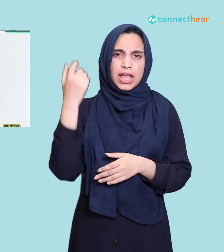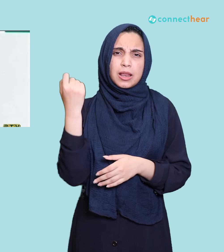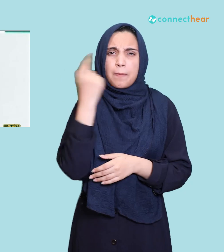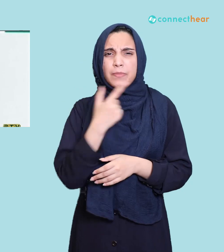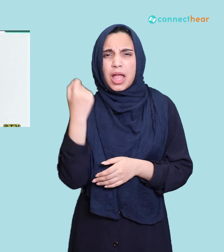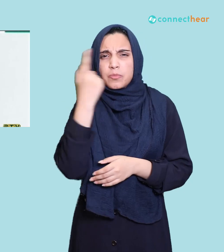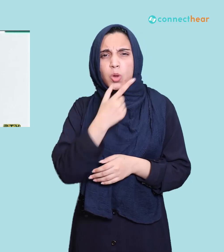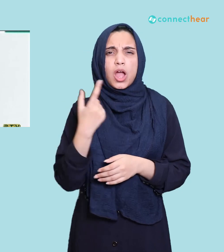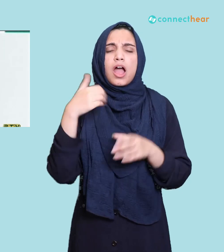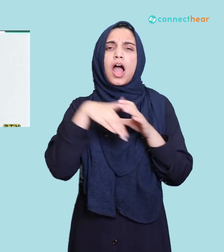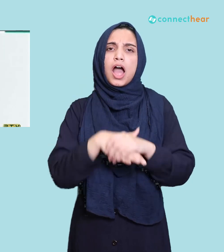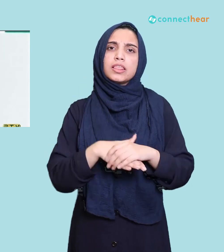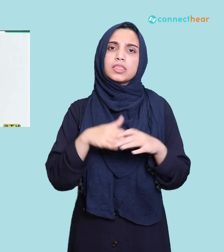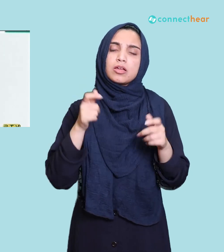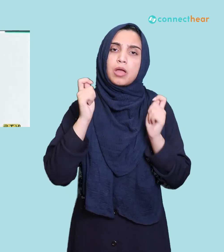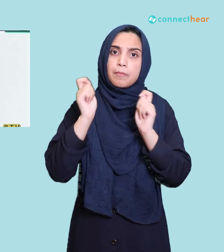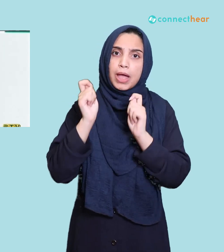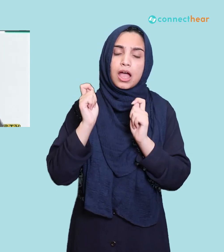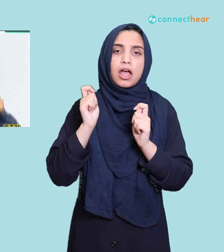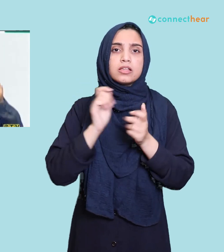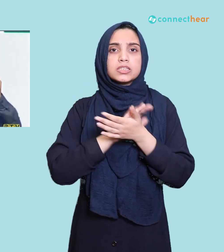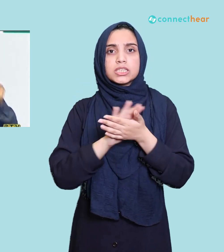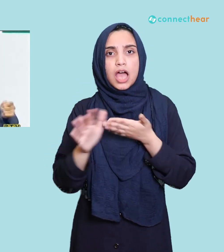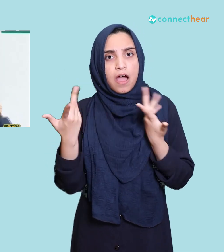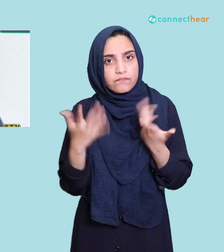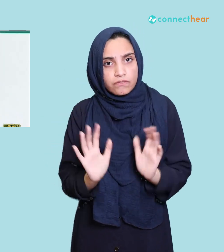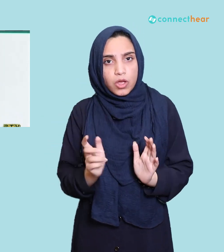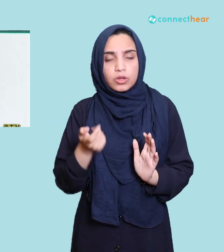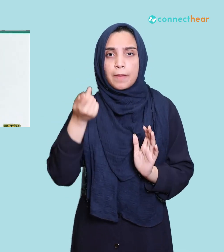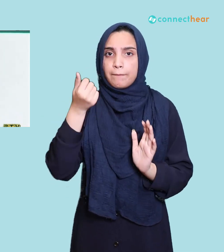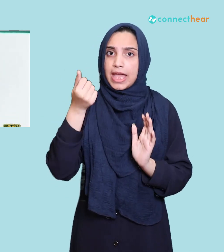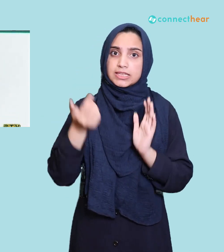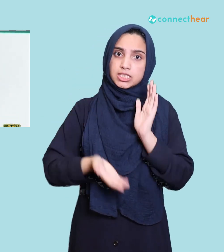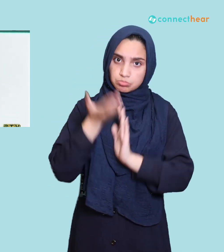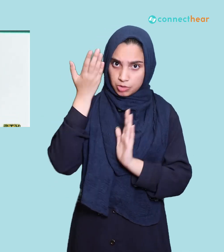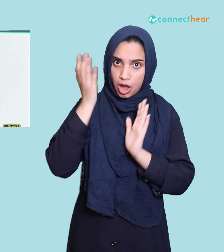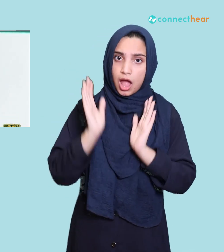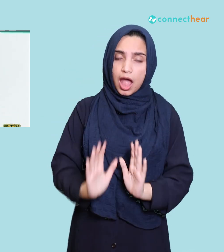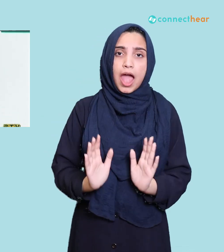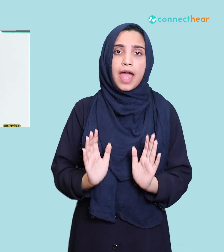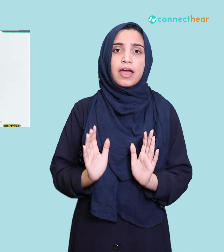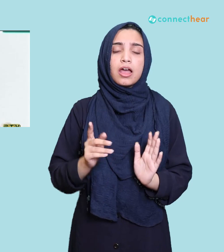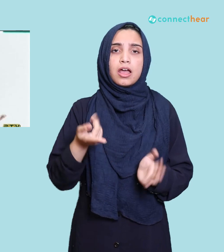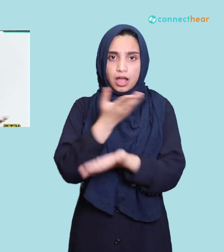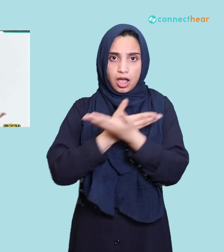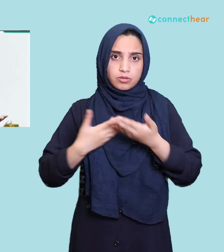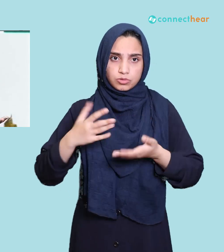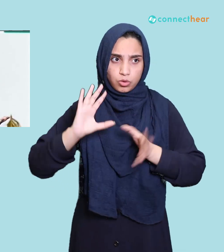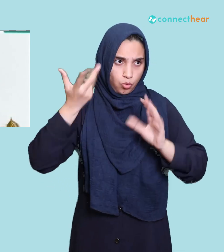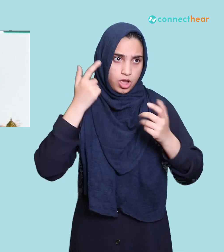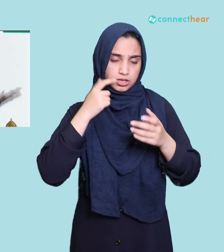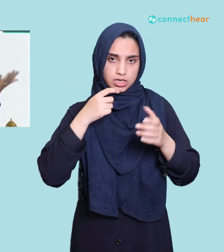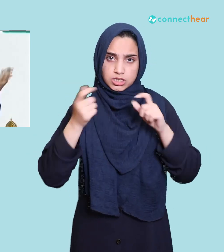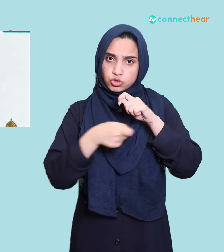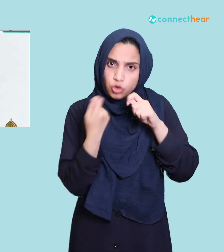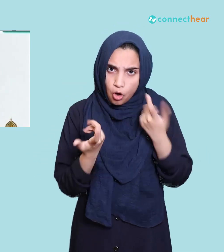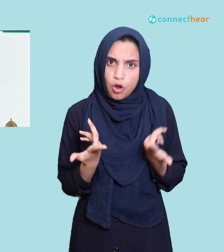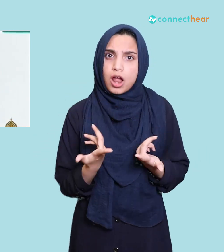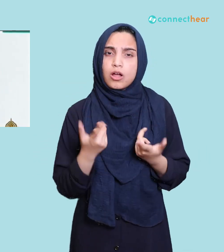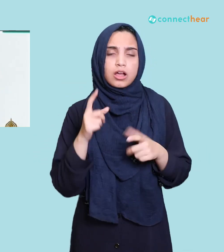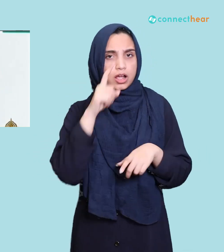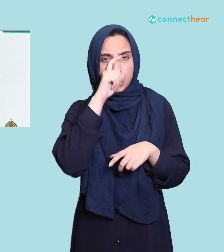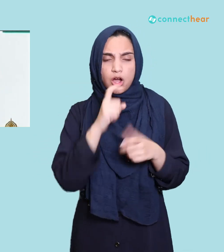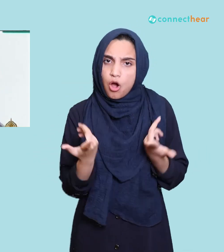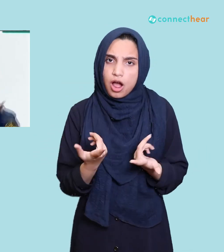روپیہ مضبوط ہوتا گیا ہے. اور ہم کوئی مارکیٹ کے اندر اپنے پیسے نہیں، ڈالر نہیں پھینکے، خود ہی مارکیٹ فورسز سے مضبوط ہوتا گیا